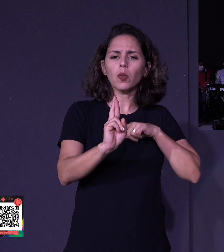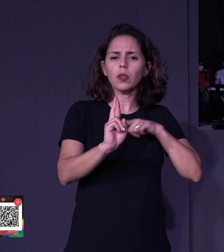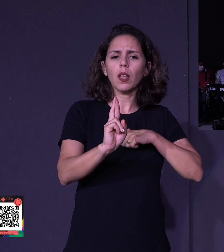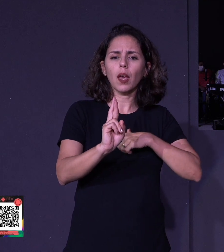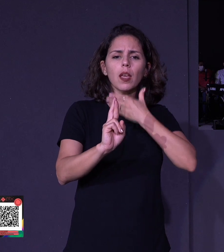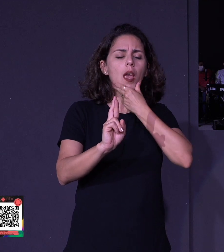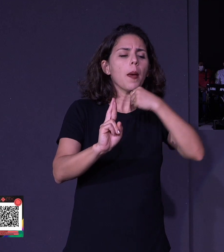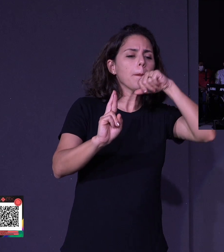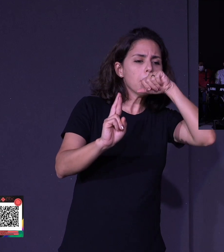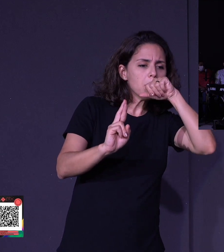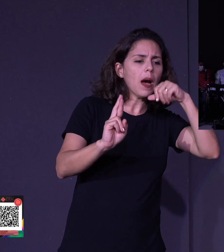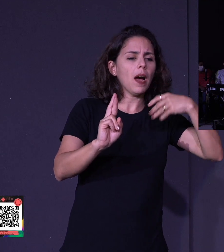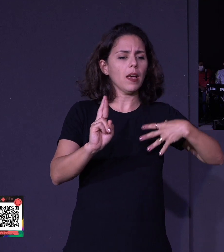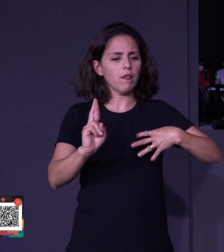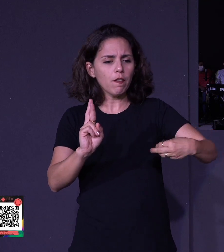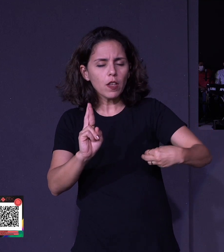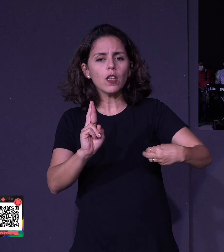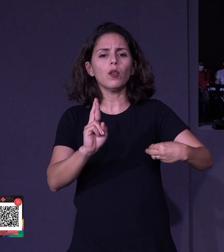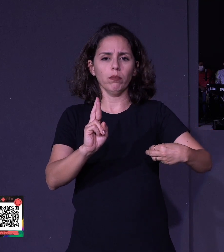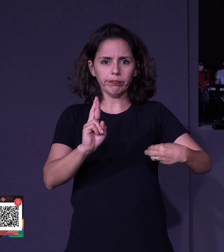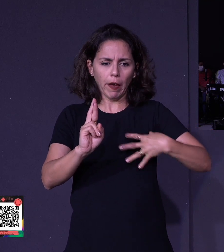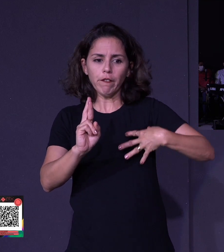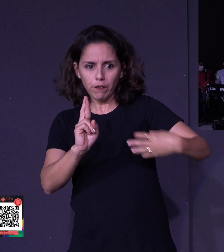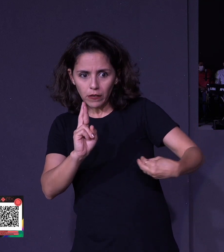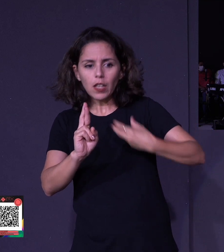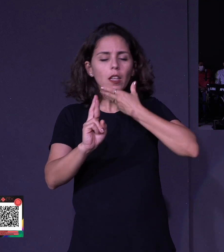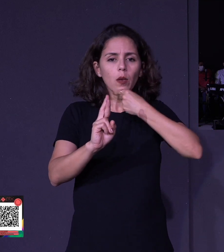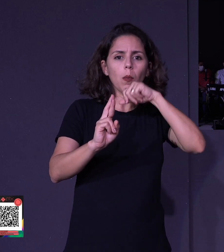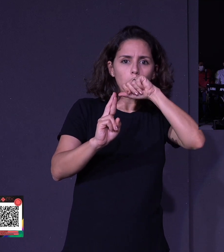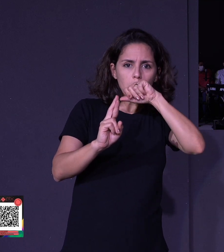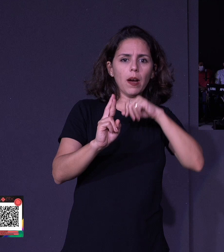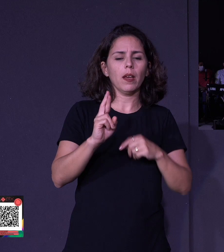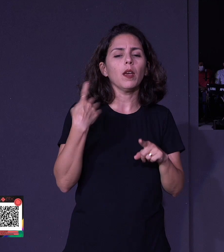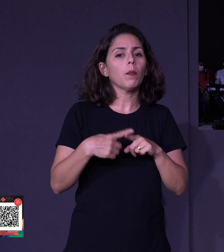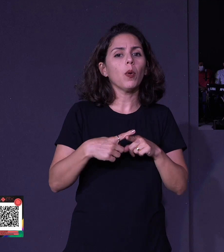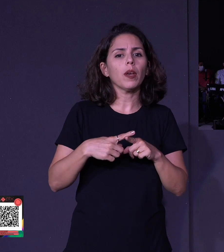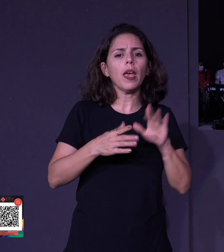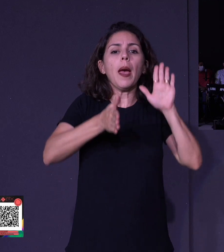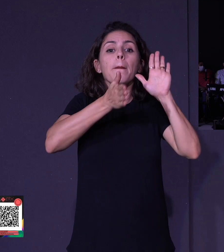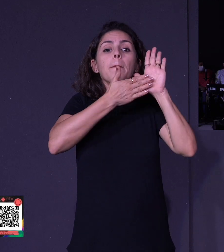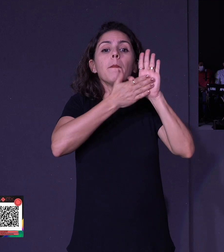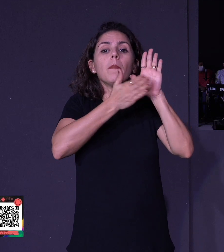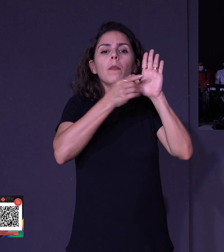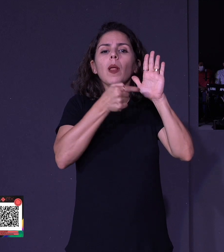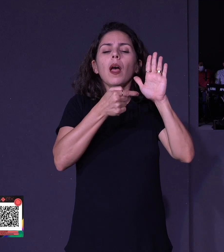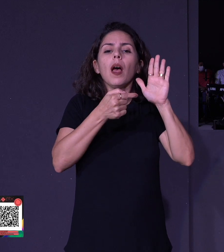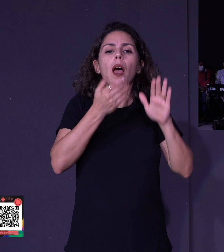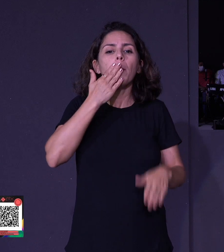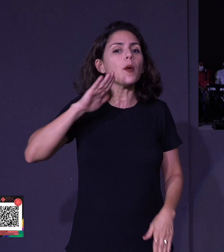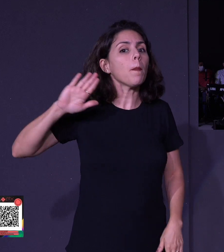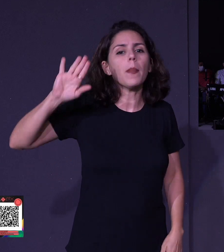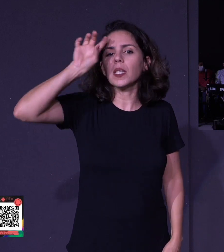filho para pai. A promessa de Deus é que o coração dos pais estejam convertido ao coração dos filhos, e o coração dos